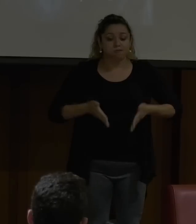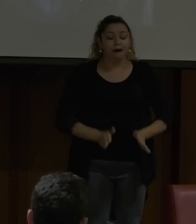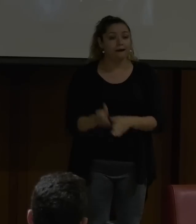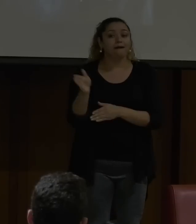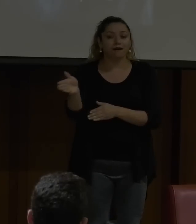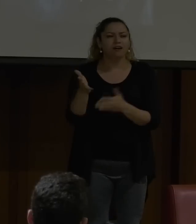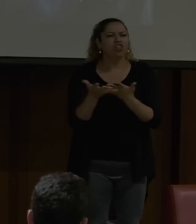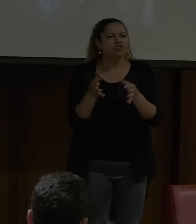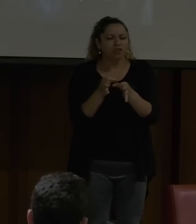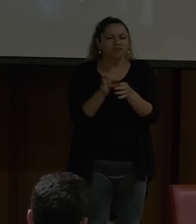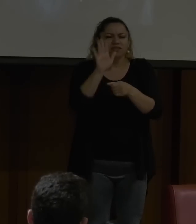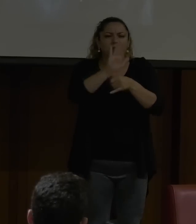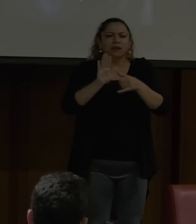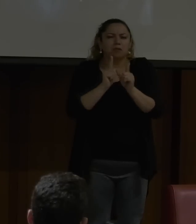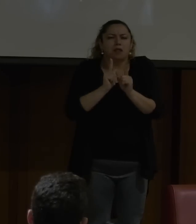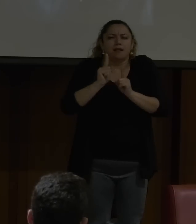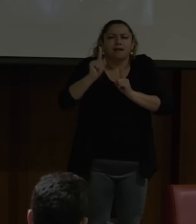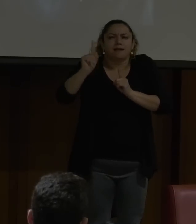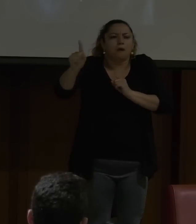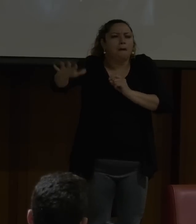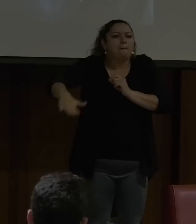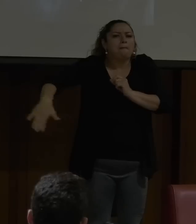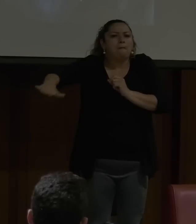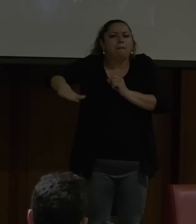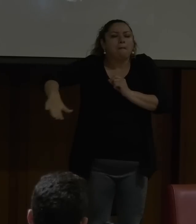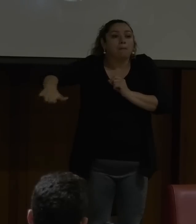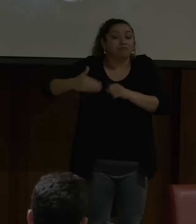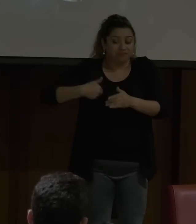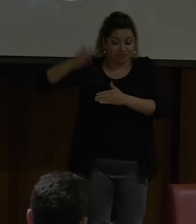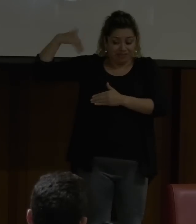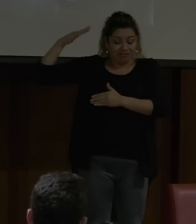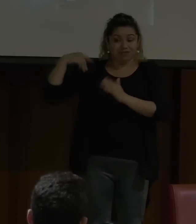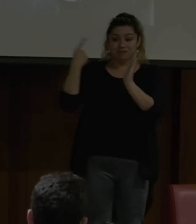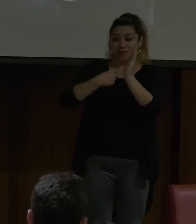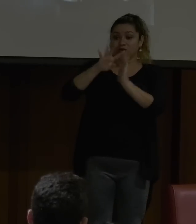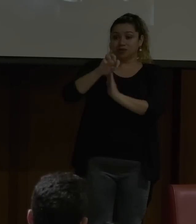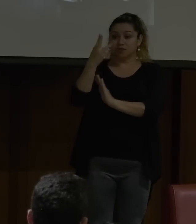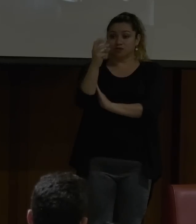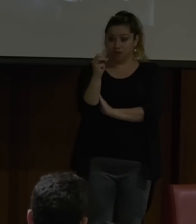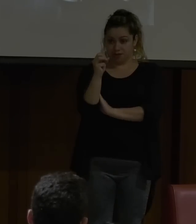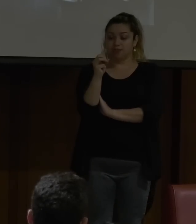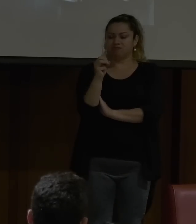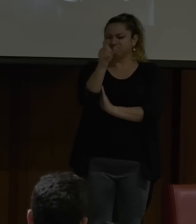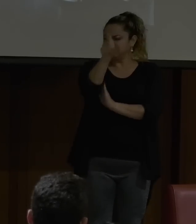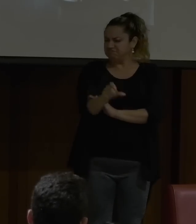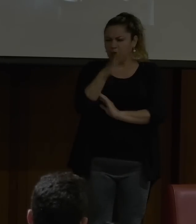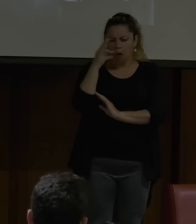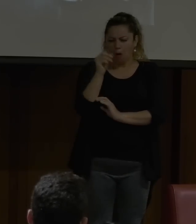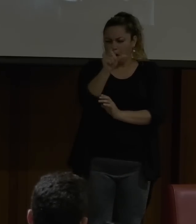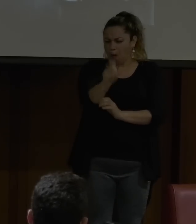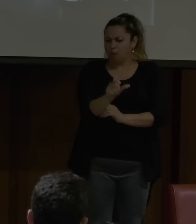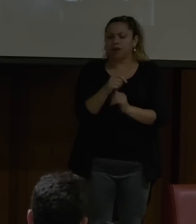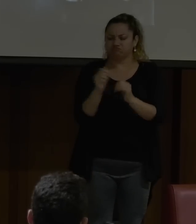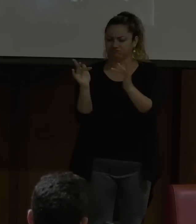un departamento abandonado a su destino, una región a la que en 1930 Eduardo Zalamea Borda definió en